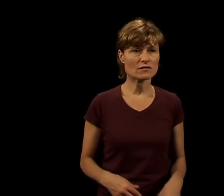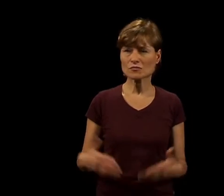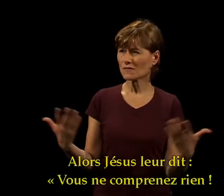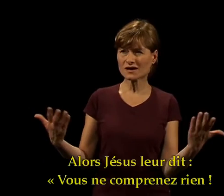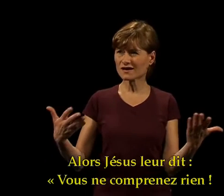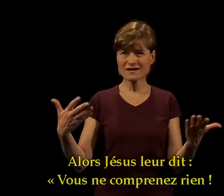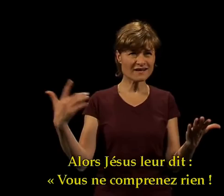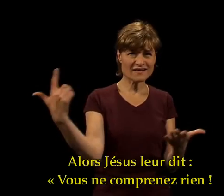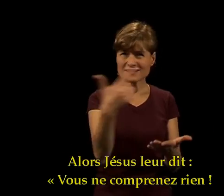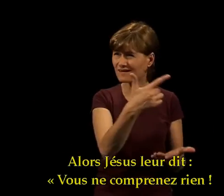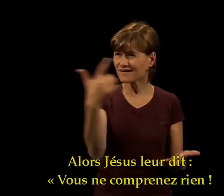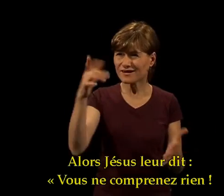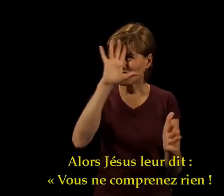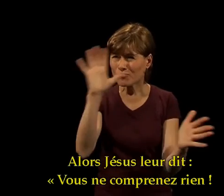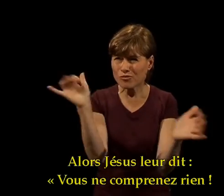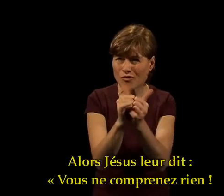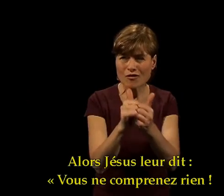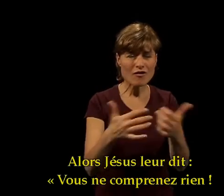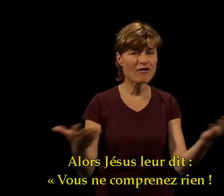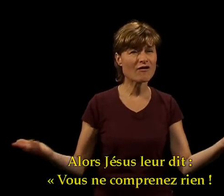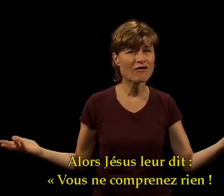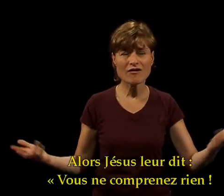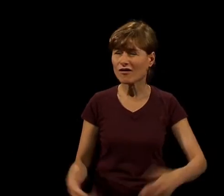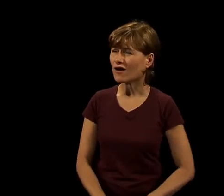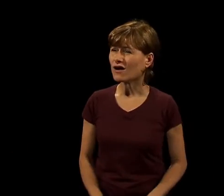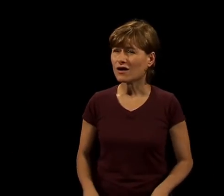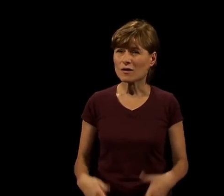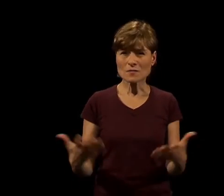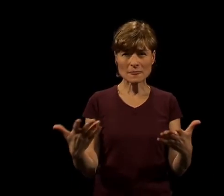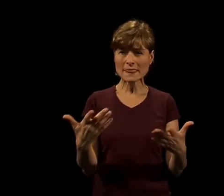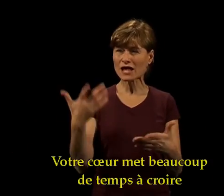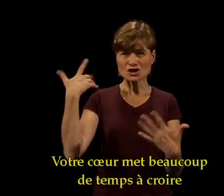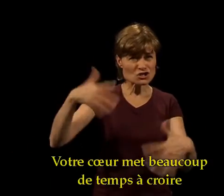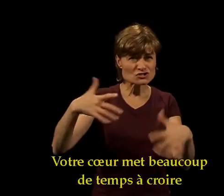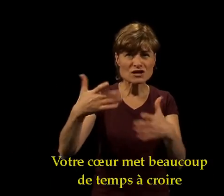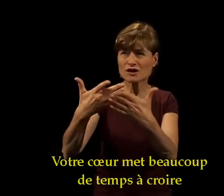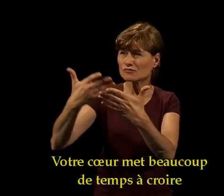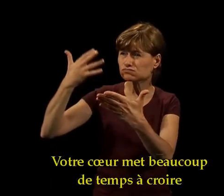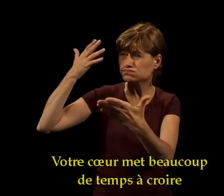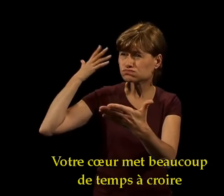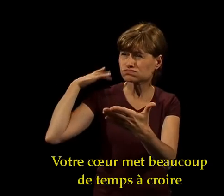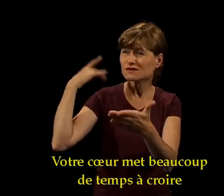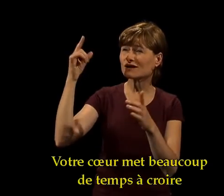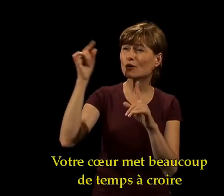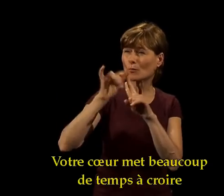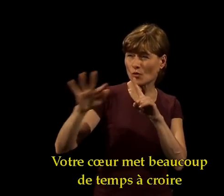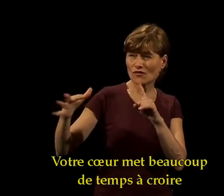Alors Jésus leur dit « Vous ne comprenez rien. Votre cœur met beaucoup de temps à croire ce que les prophètes